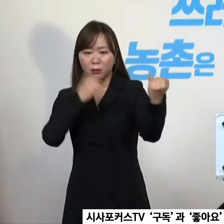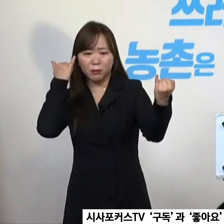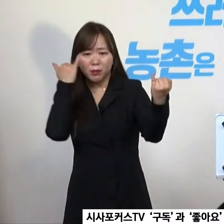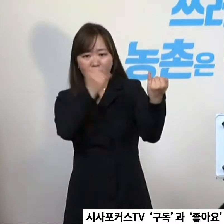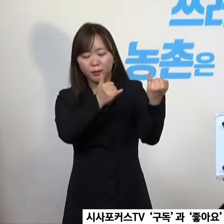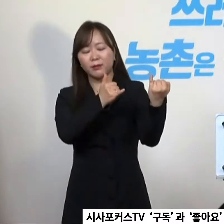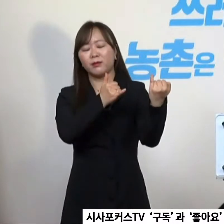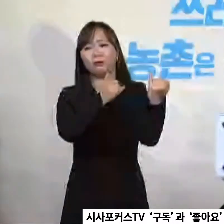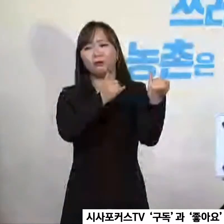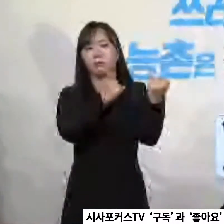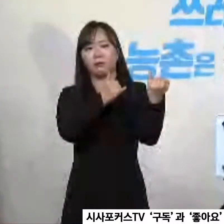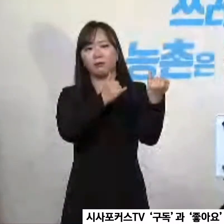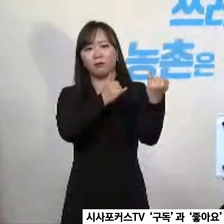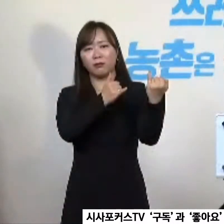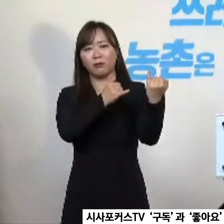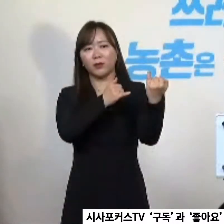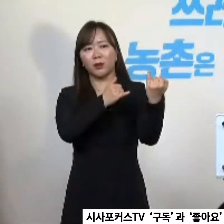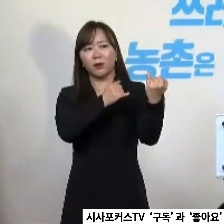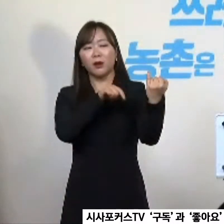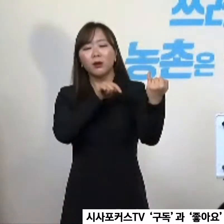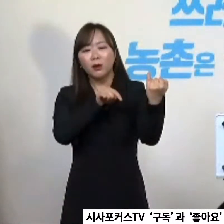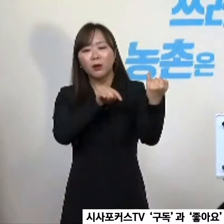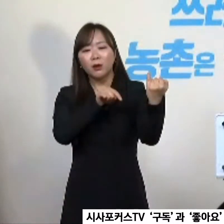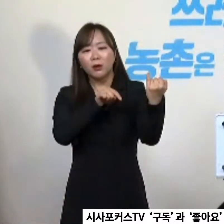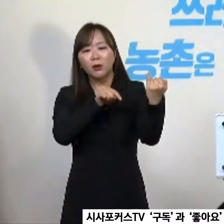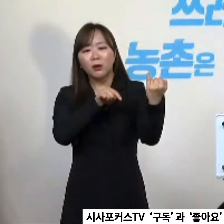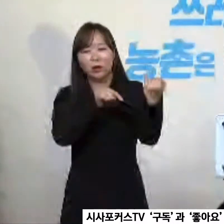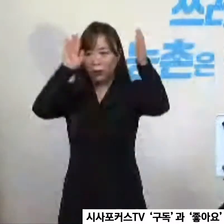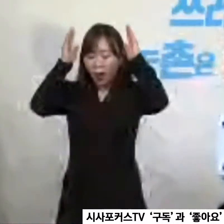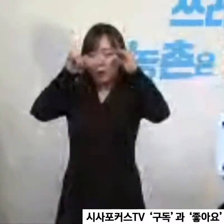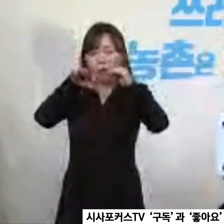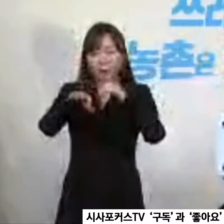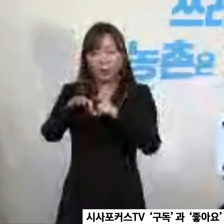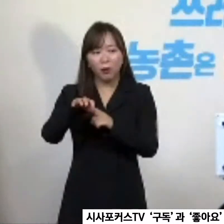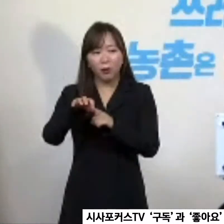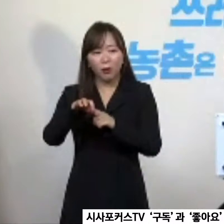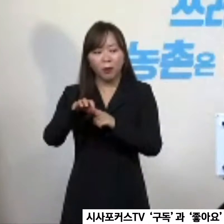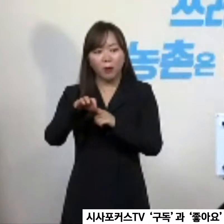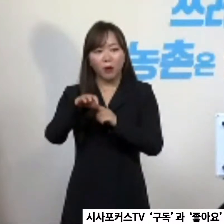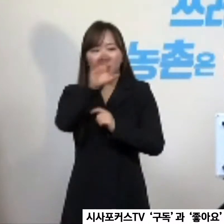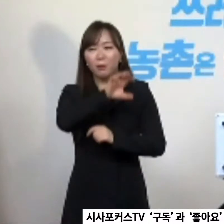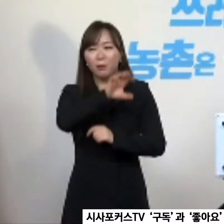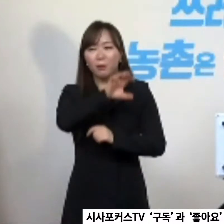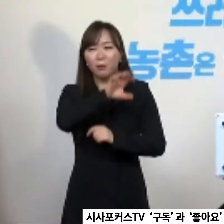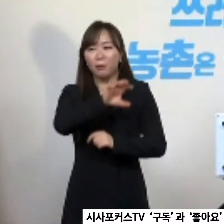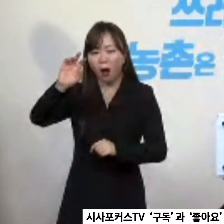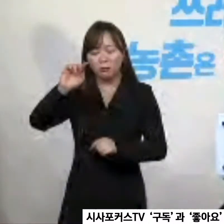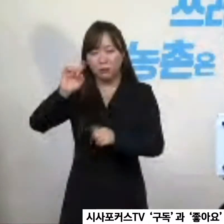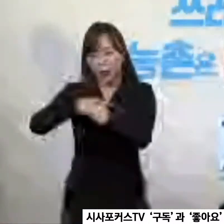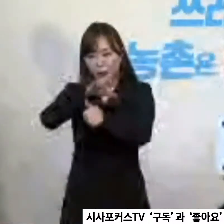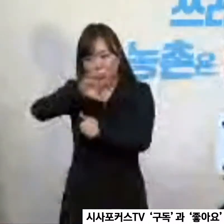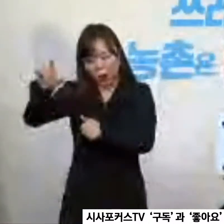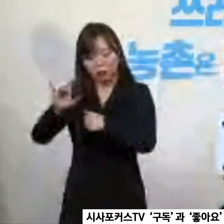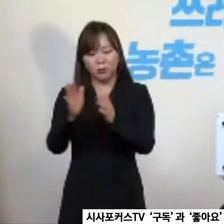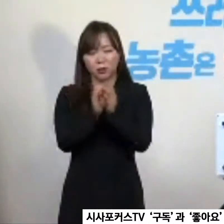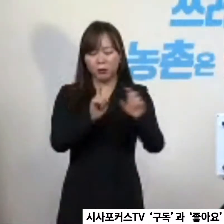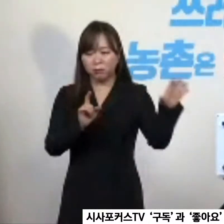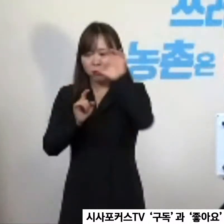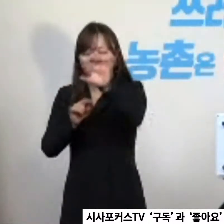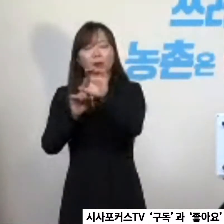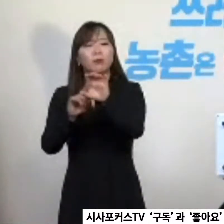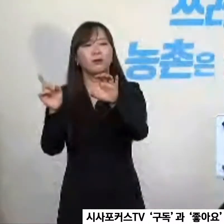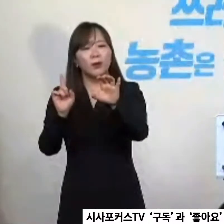전화를 했습니다. 이거를 네이버에서 그냥 올려준 거냐 아니면 직접 올린 거냐